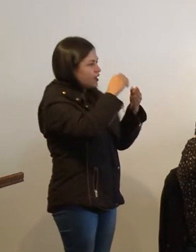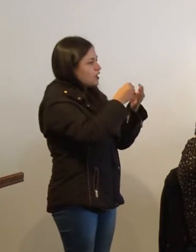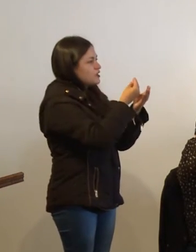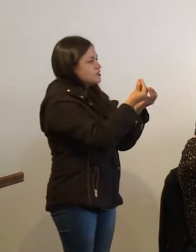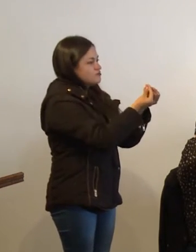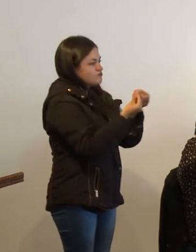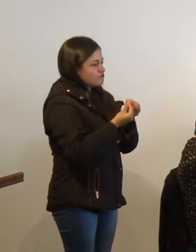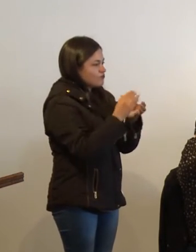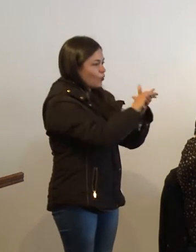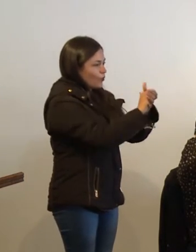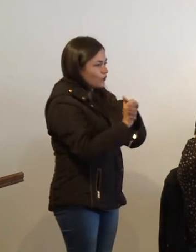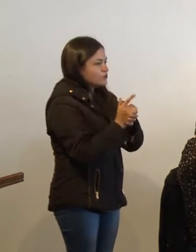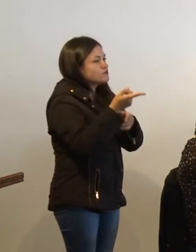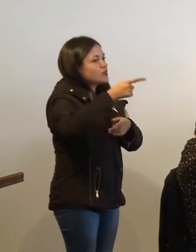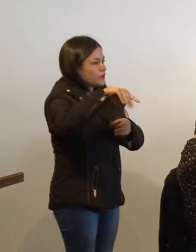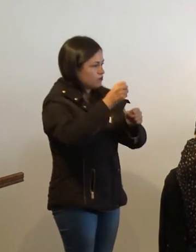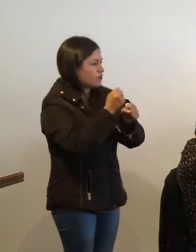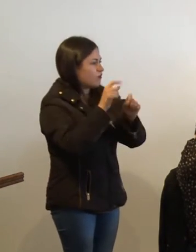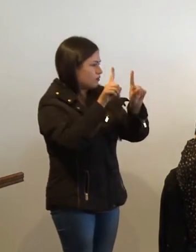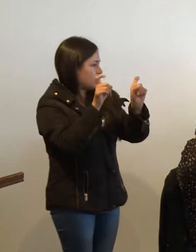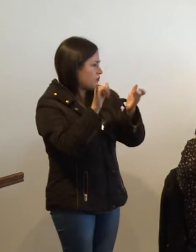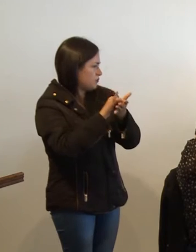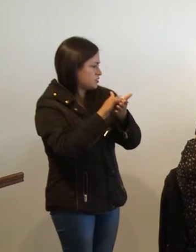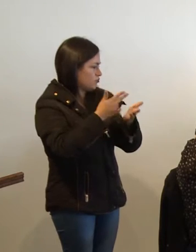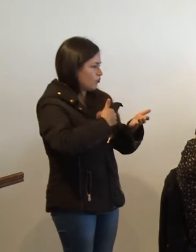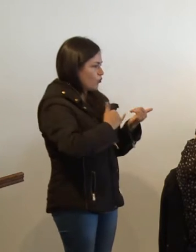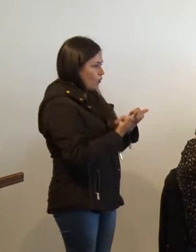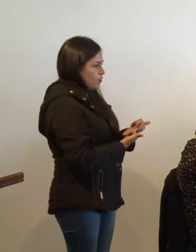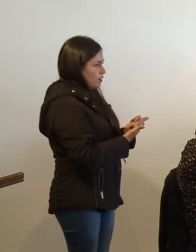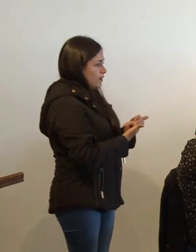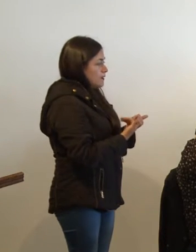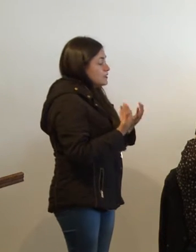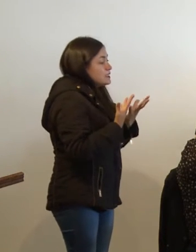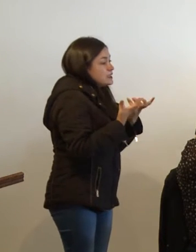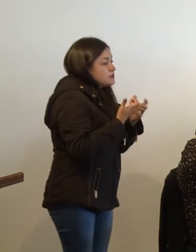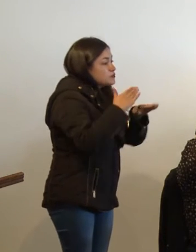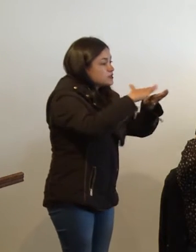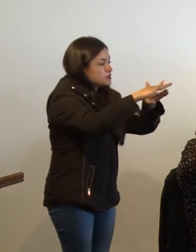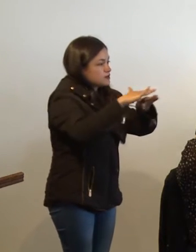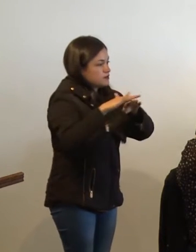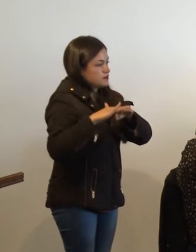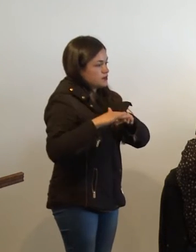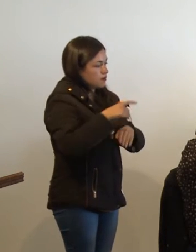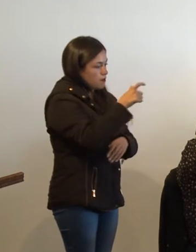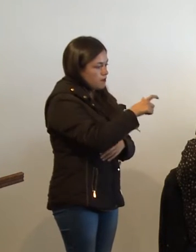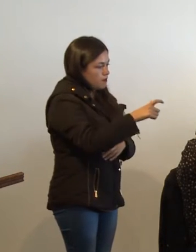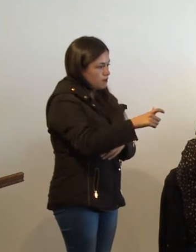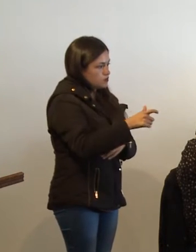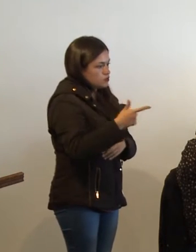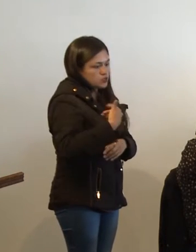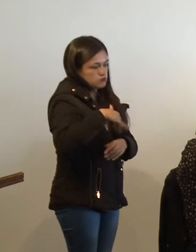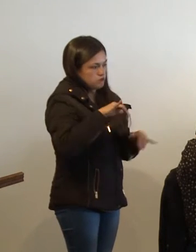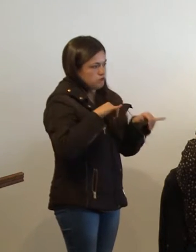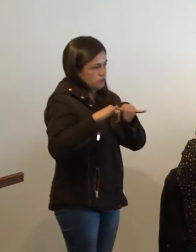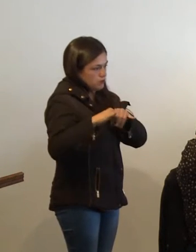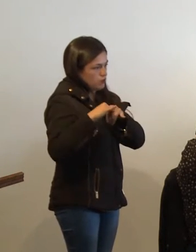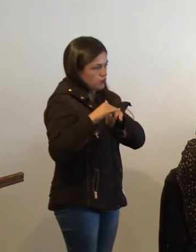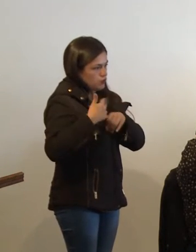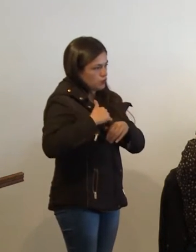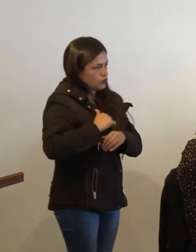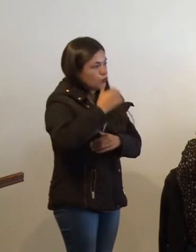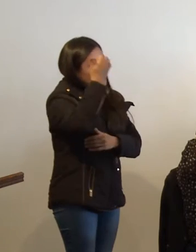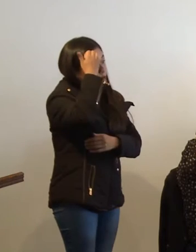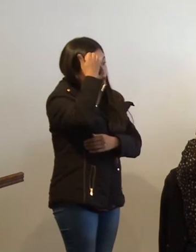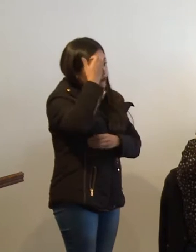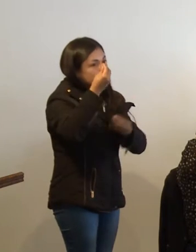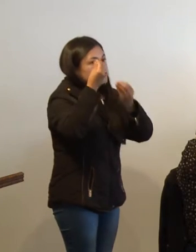trabaja el tema, optamos por invitar a unas personas, colegas nuestros,